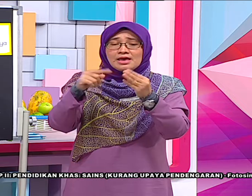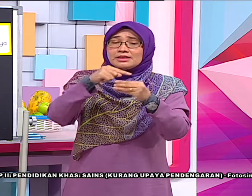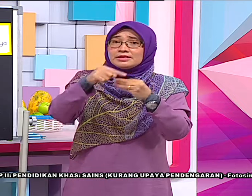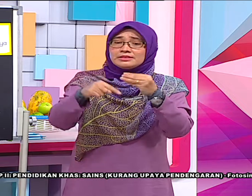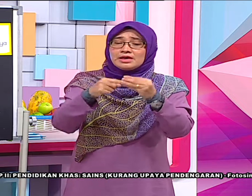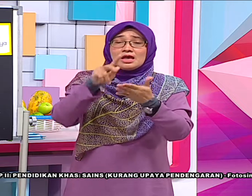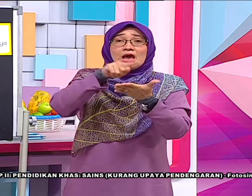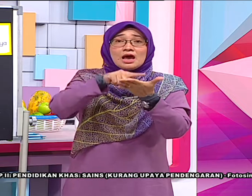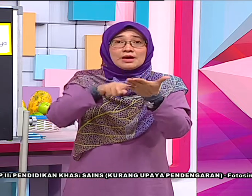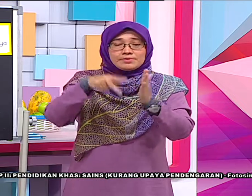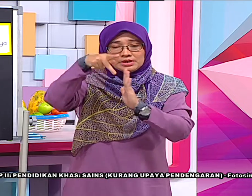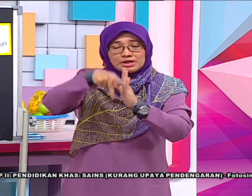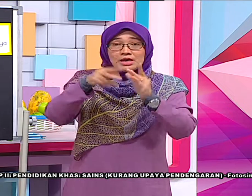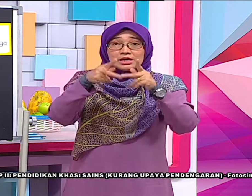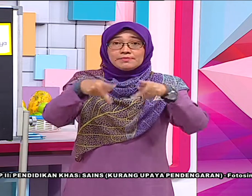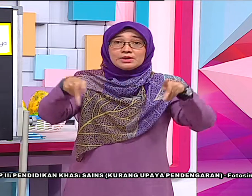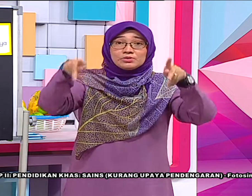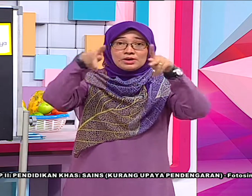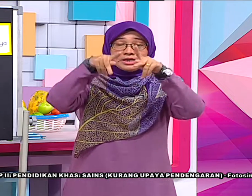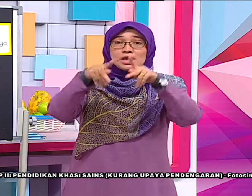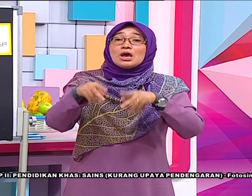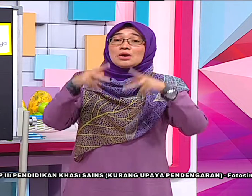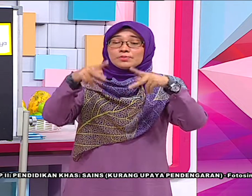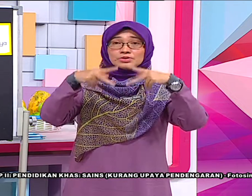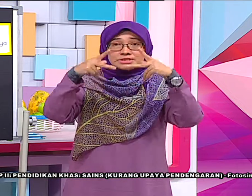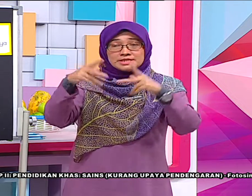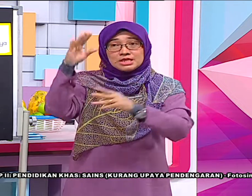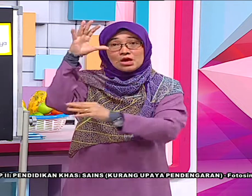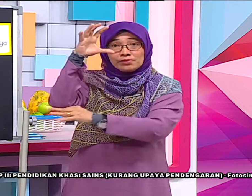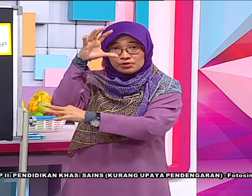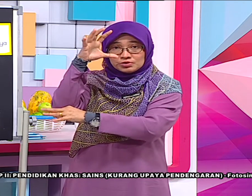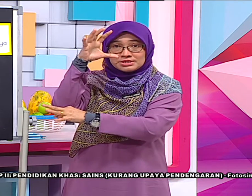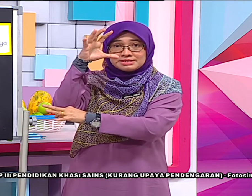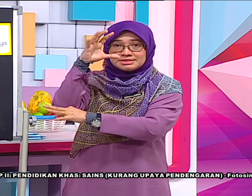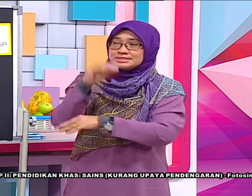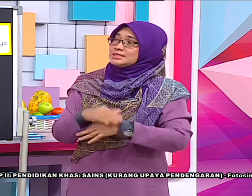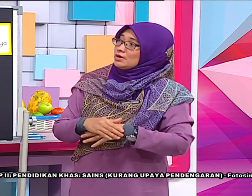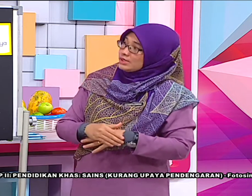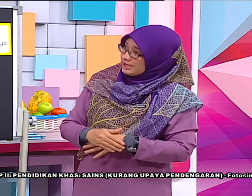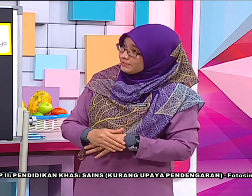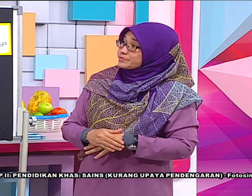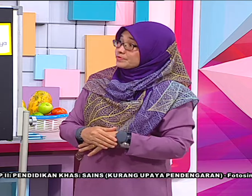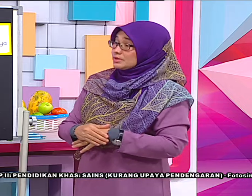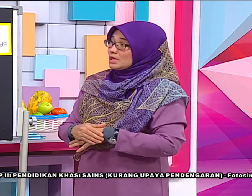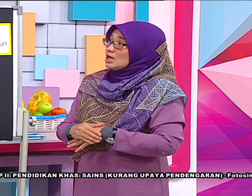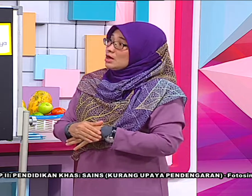tentang Apa keperluan proses fotosintesis Oke Indonesia